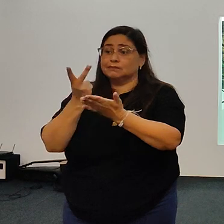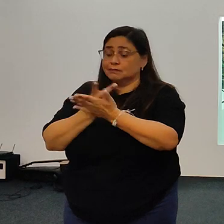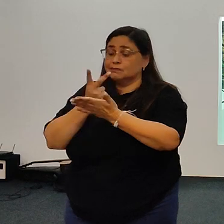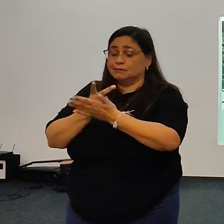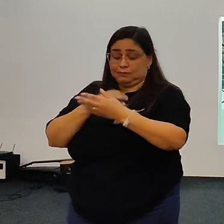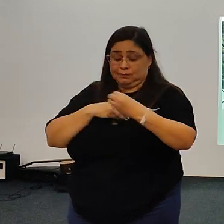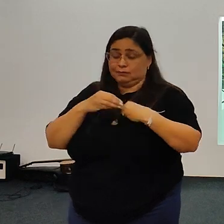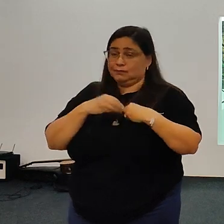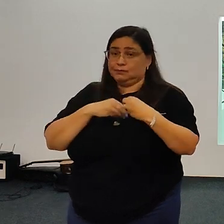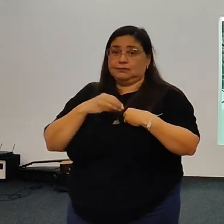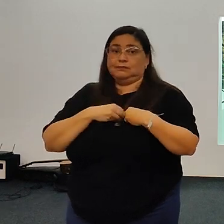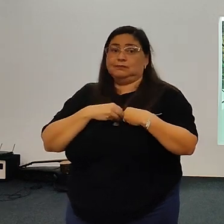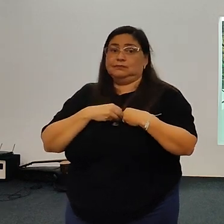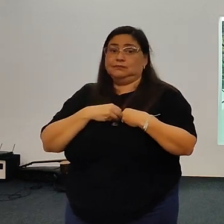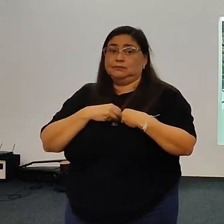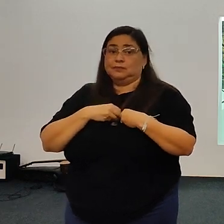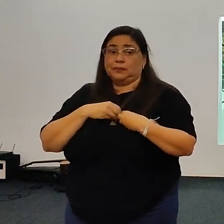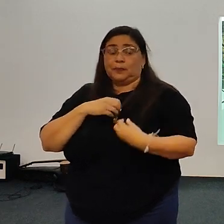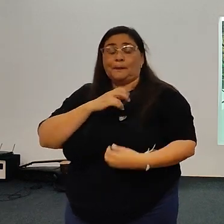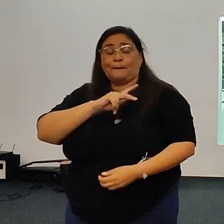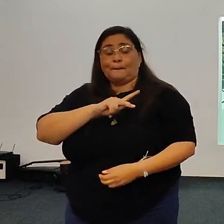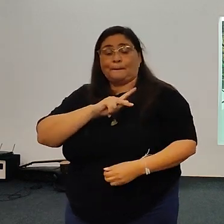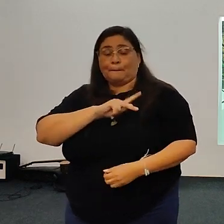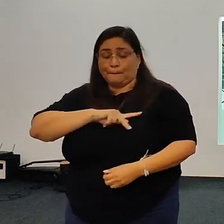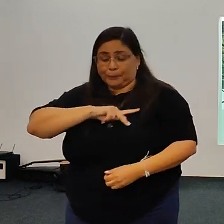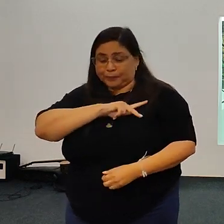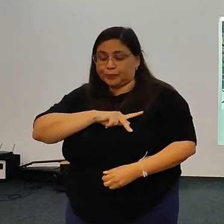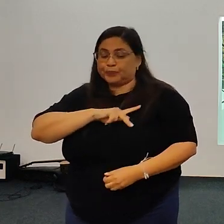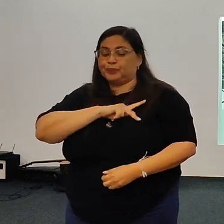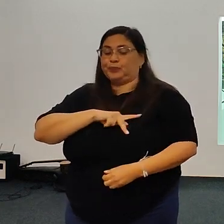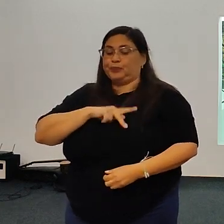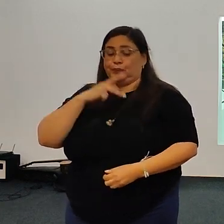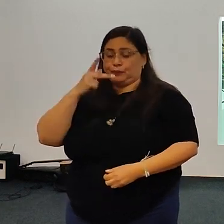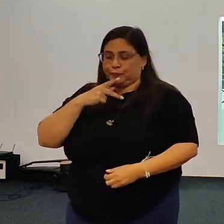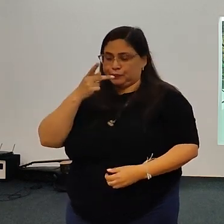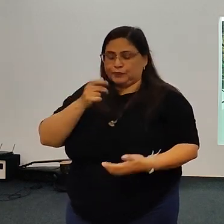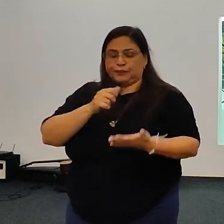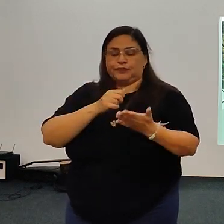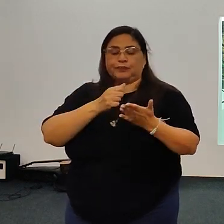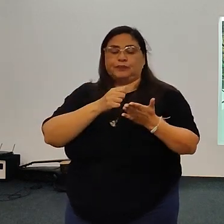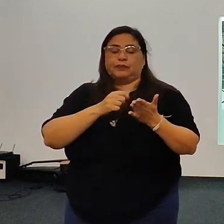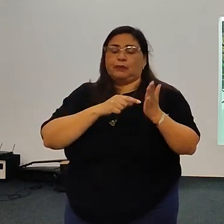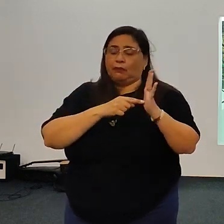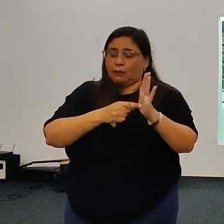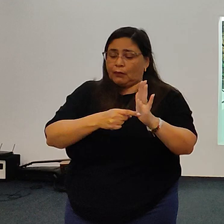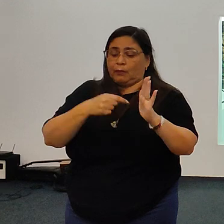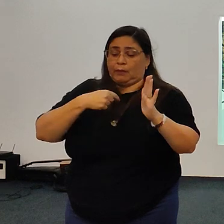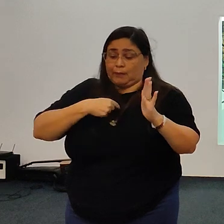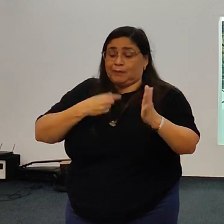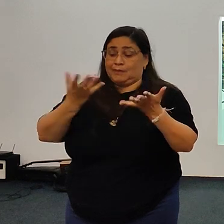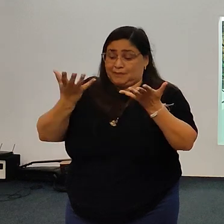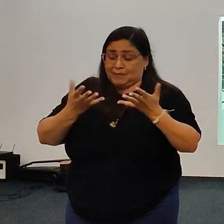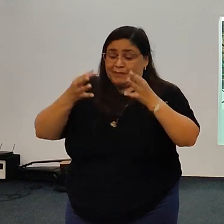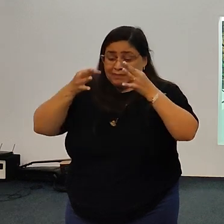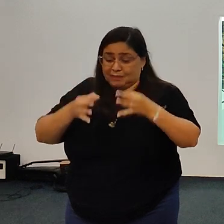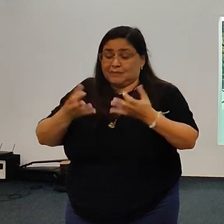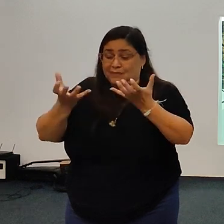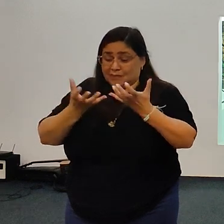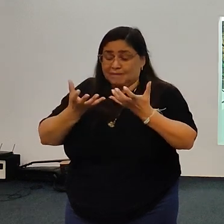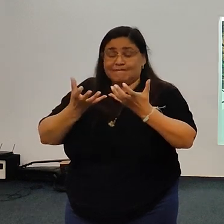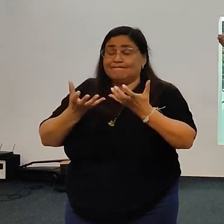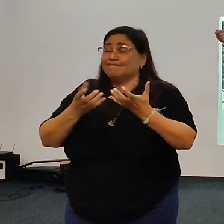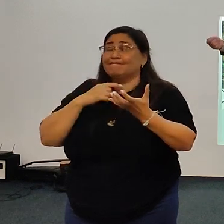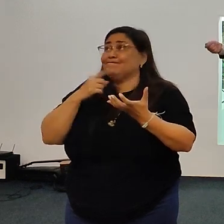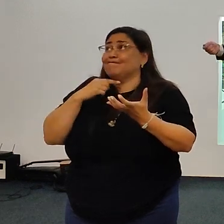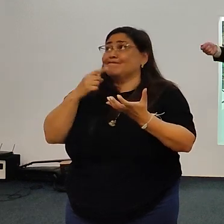vai pecar. O próprio Paulo disse que o que ele queria fazer, ele não conseguia. Ele queria